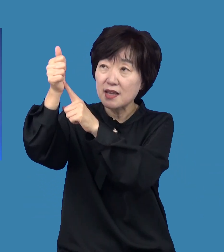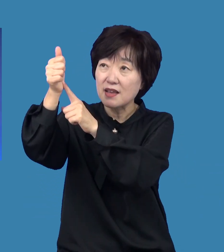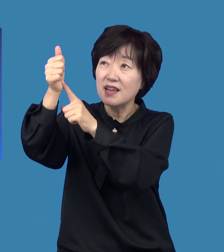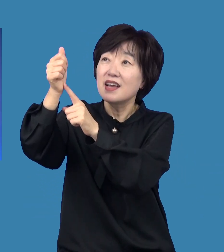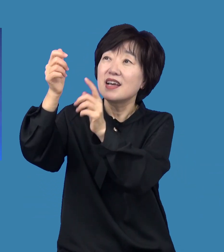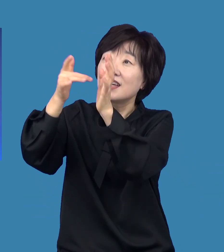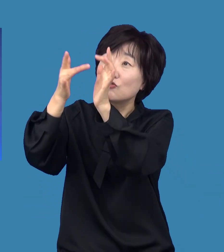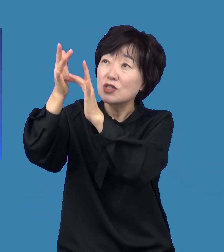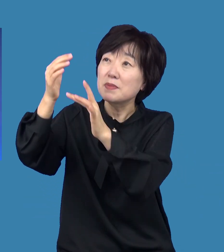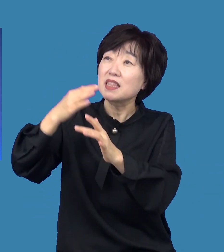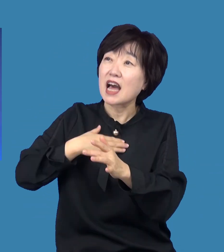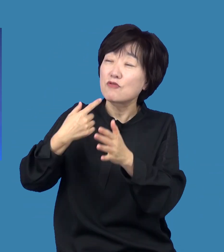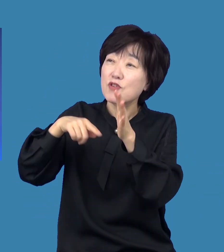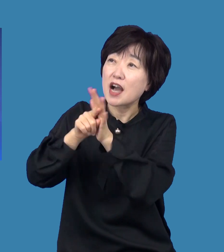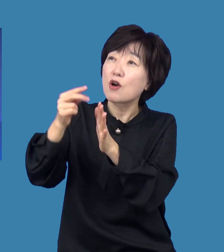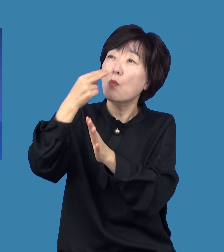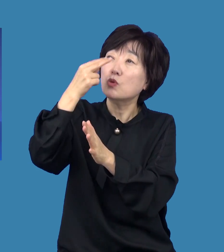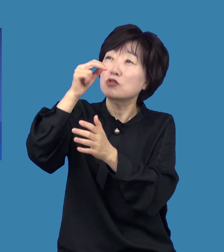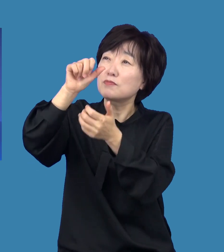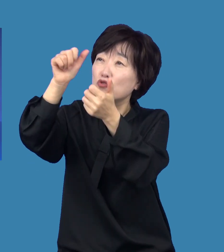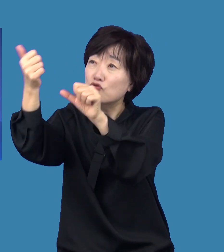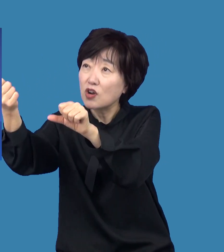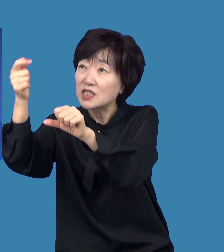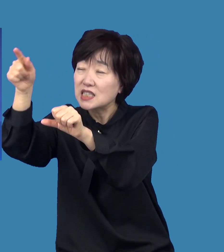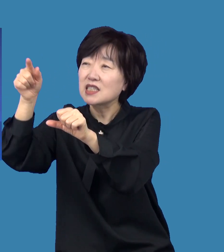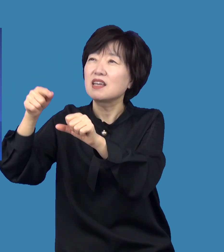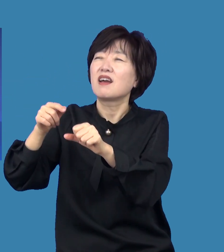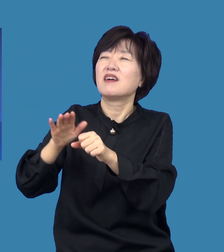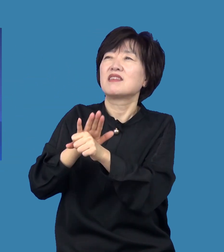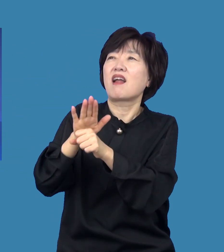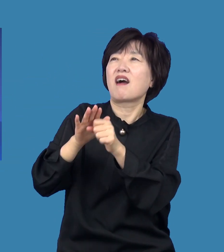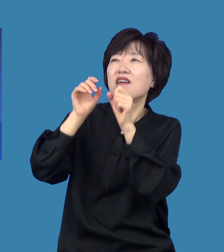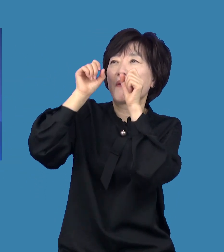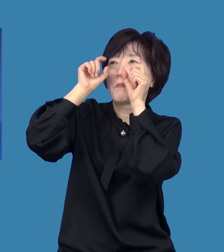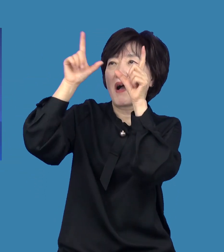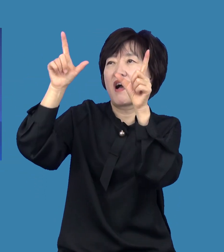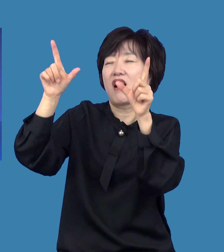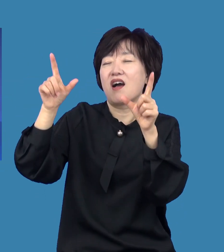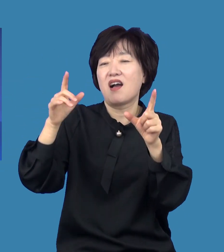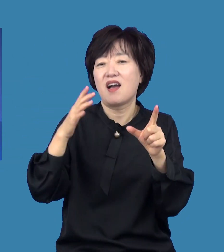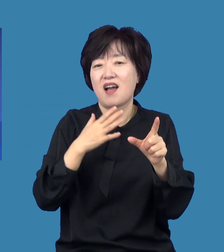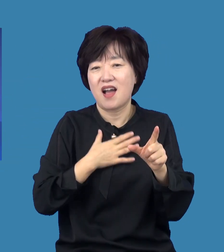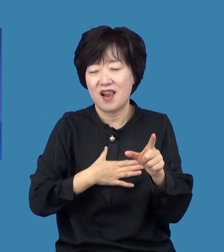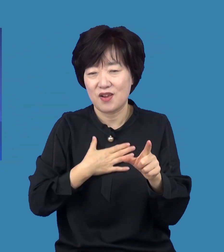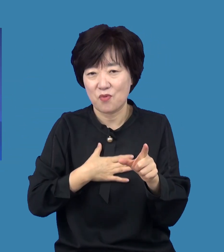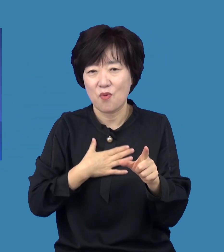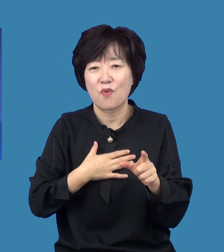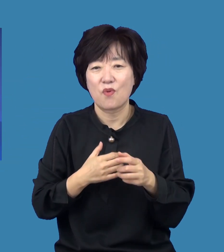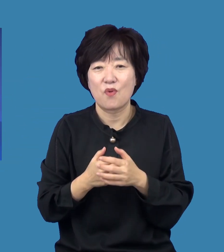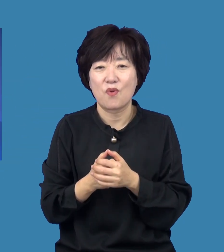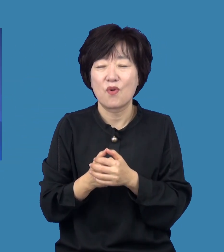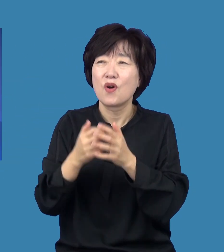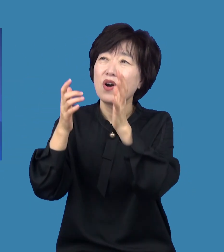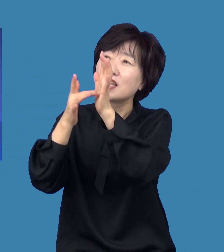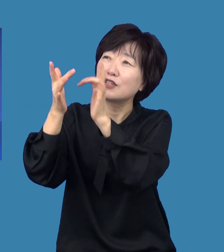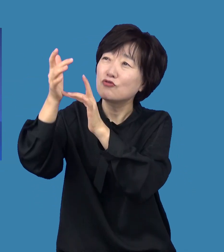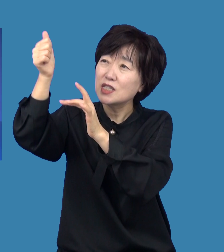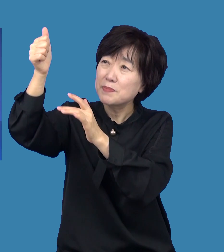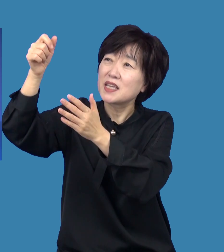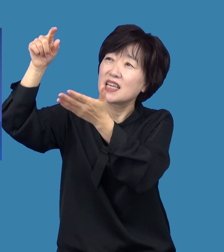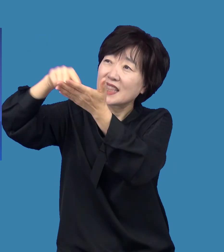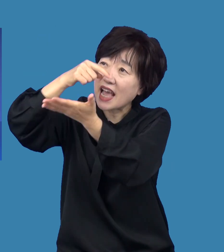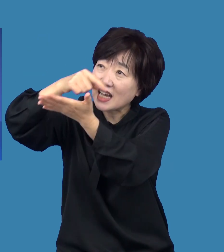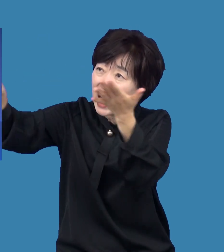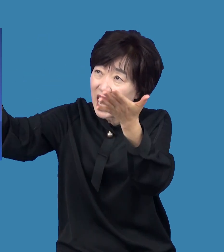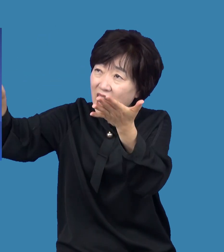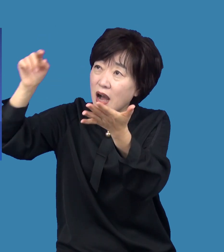목숨을 버리셨으니 우리가 이로써 사랑을 알고, 그가 우리를 위해서 대가를 치르셨으니 이로써